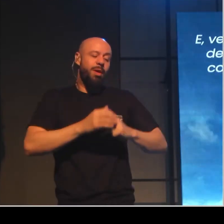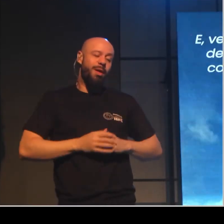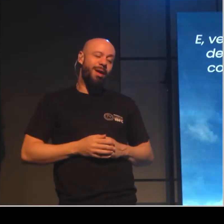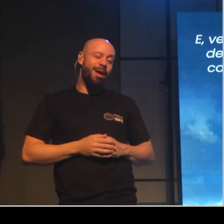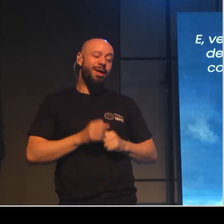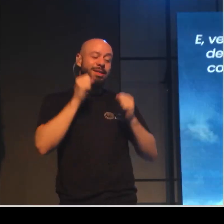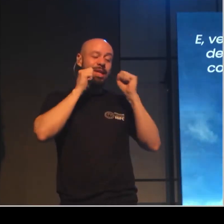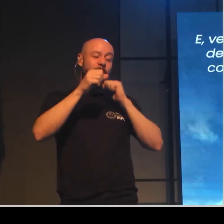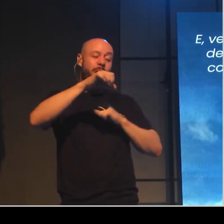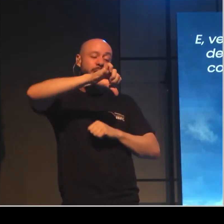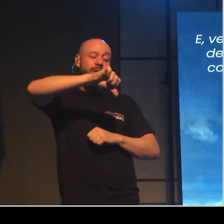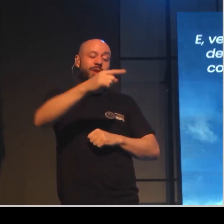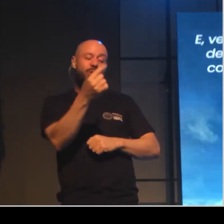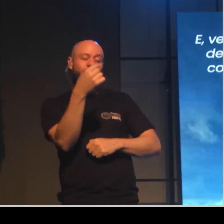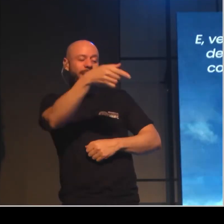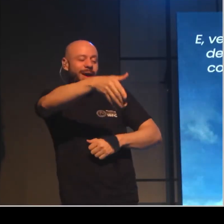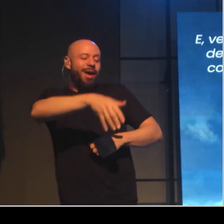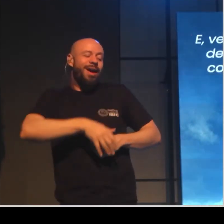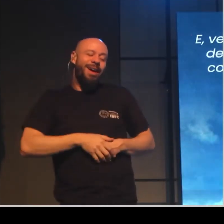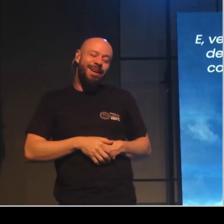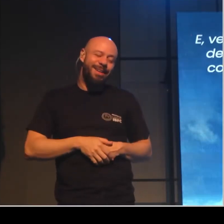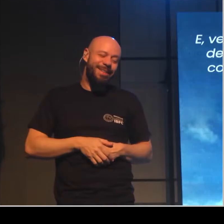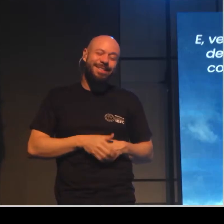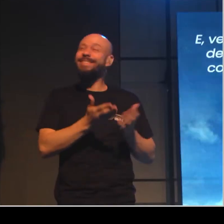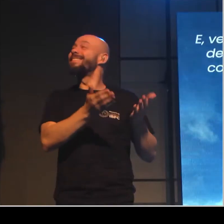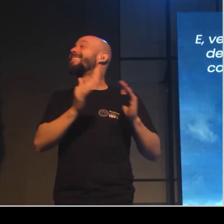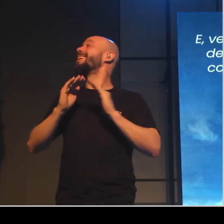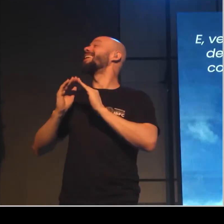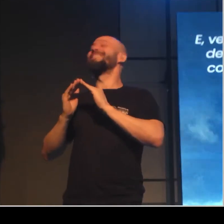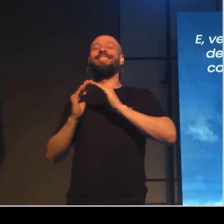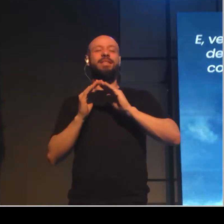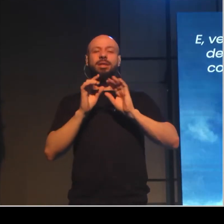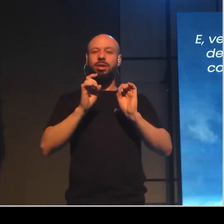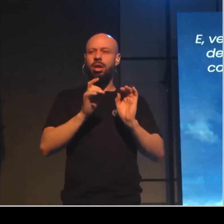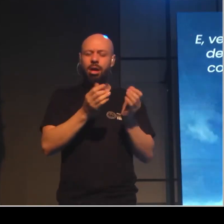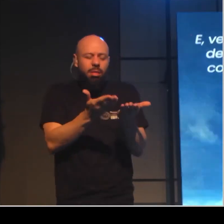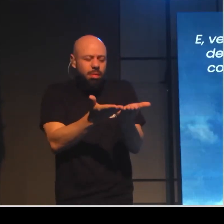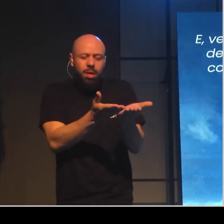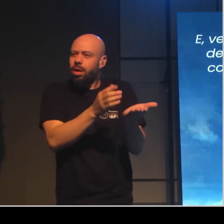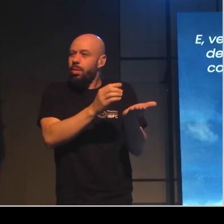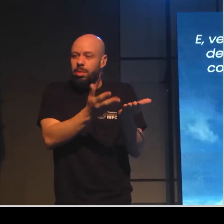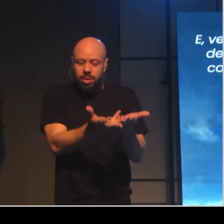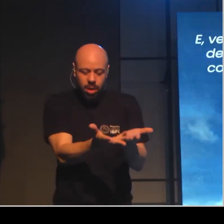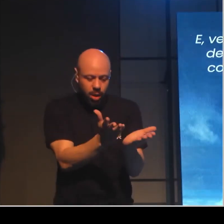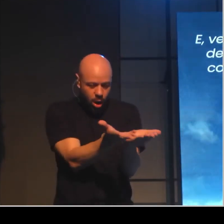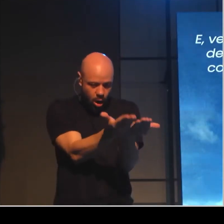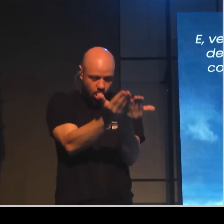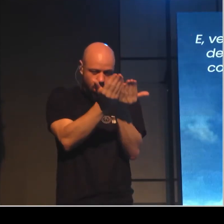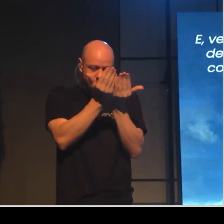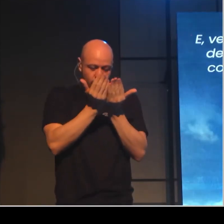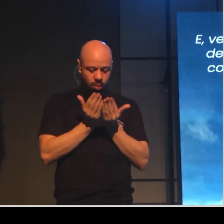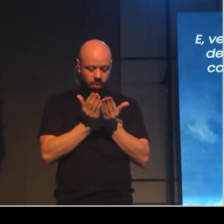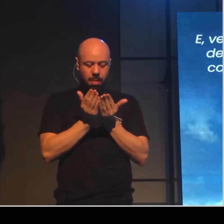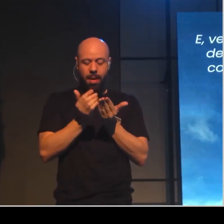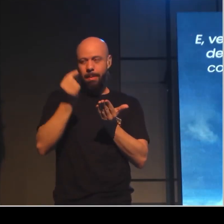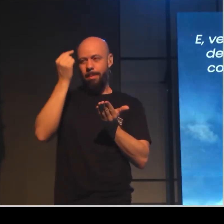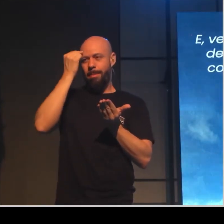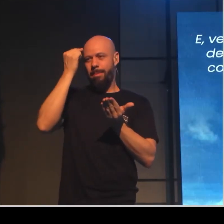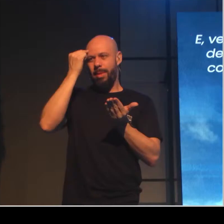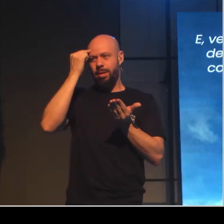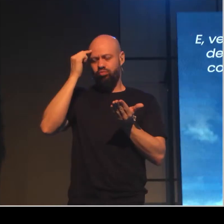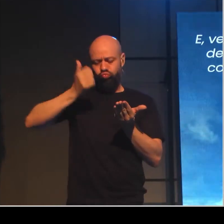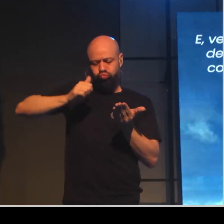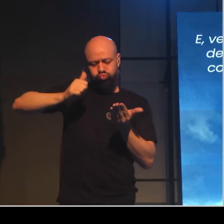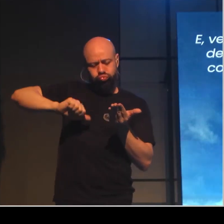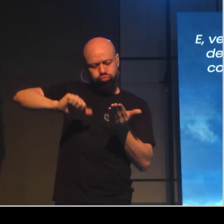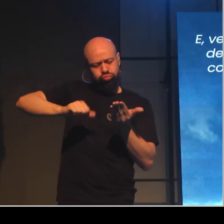que a Bíblia está dizendo é que quando você lê, você reflete, você pensa, você analisa e